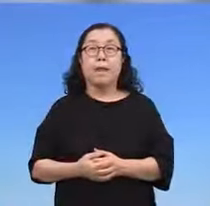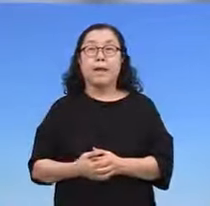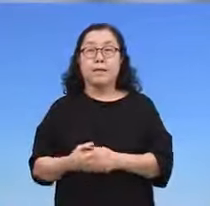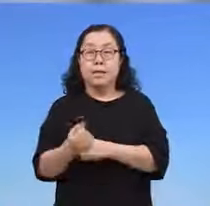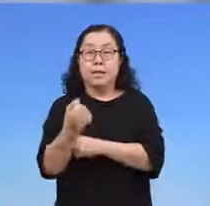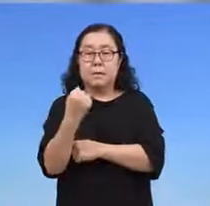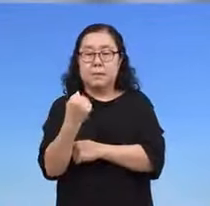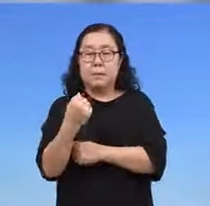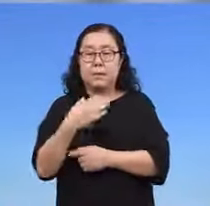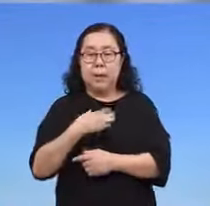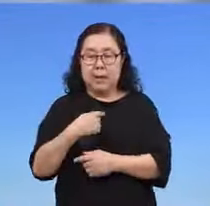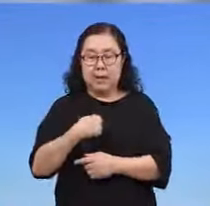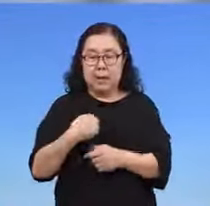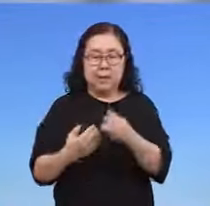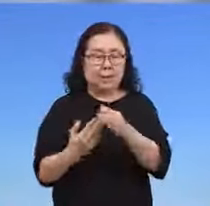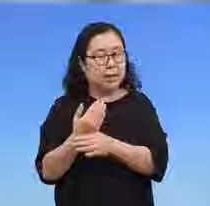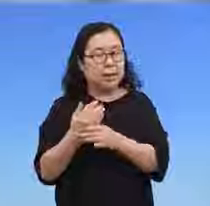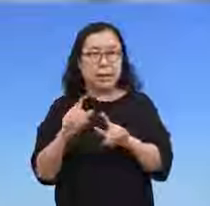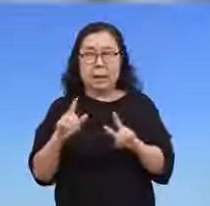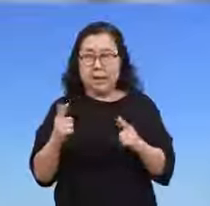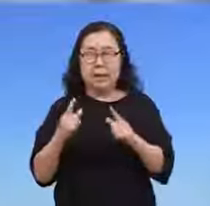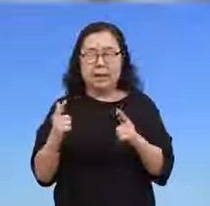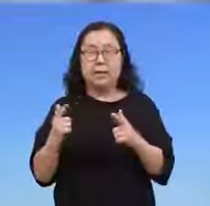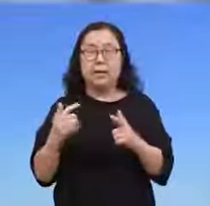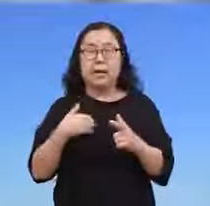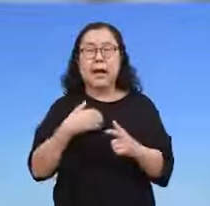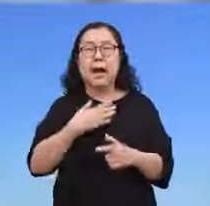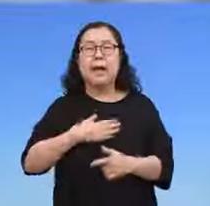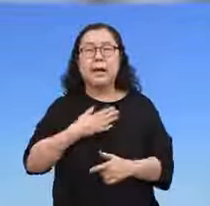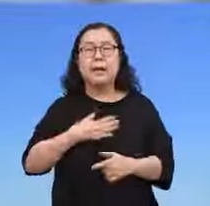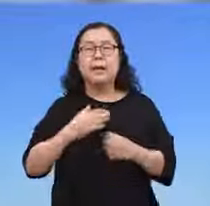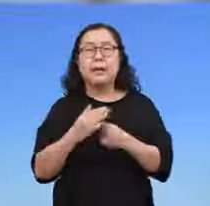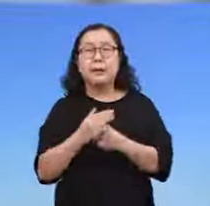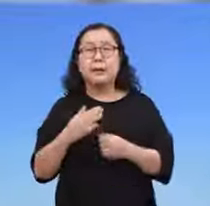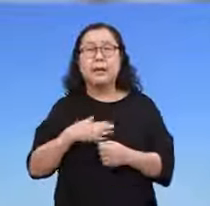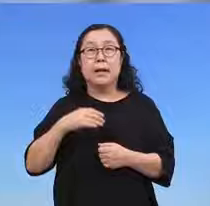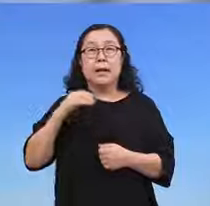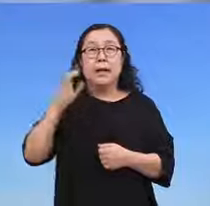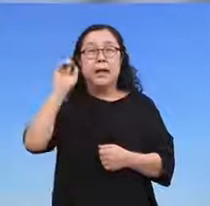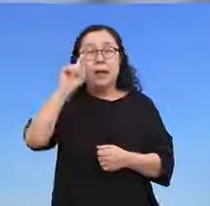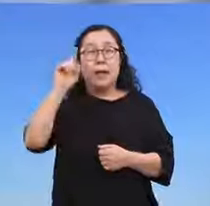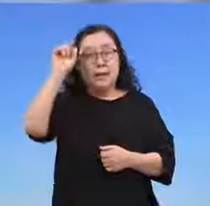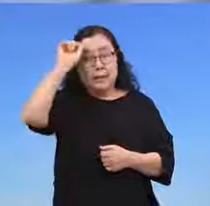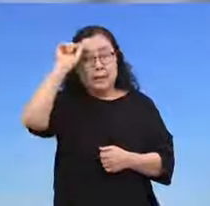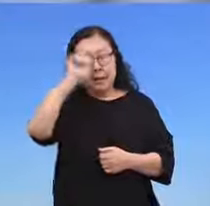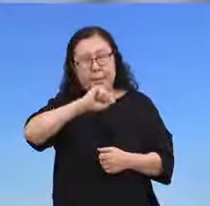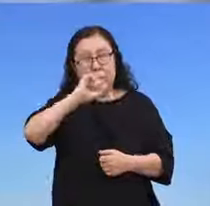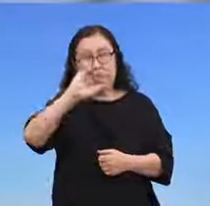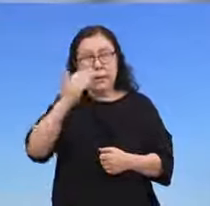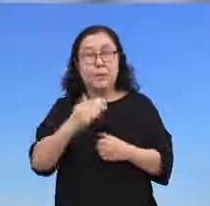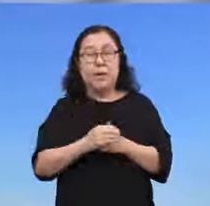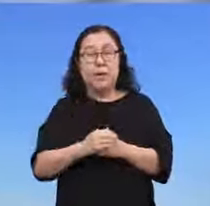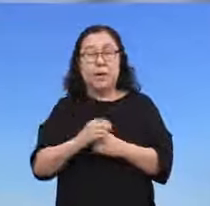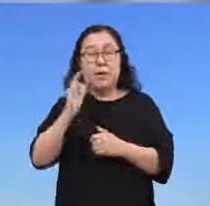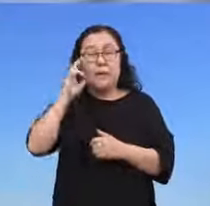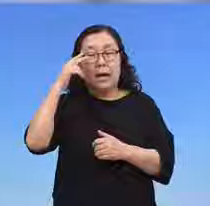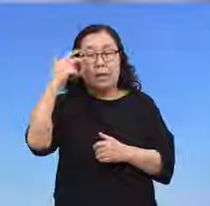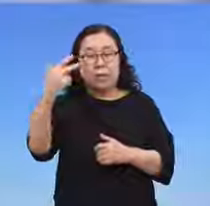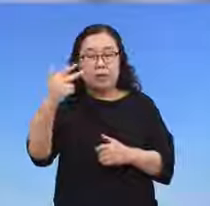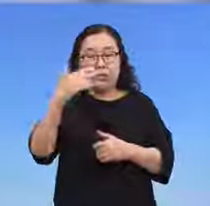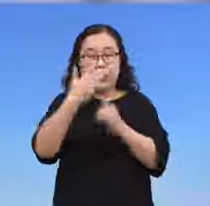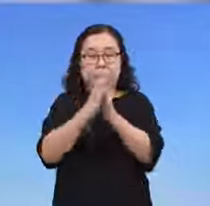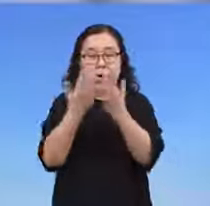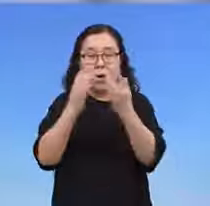원천이 제게서 나오는 게 아니라는 걸 알거든요. 그래서 또 알아요. 내일 새벽 되면은 그 다음 주 본문을 보면은